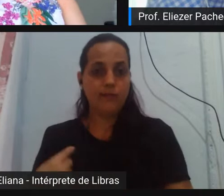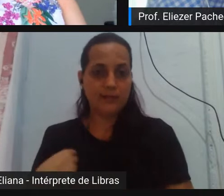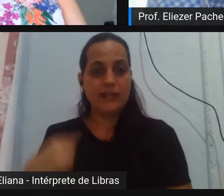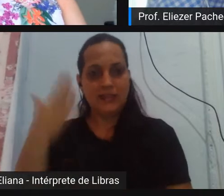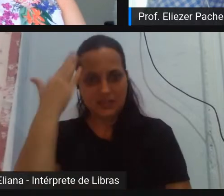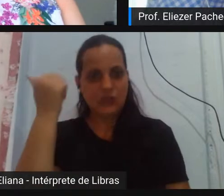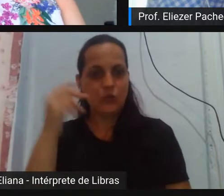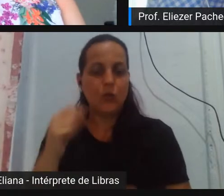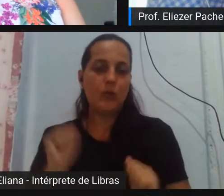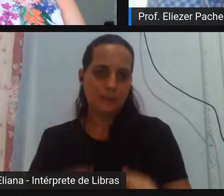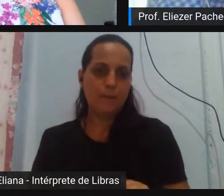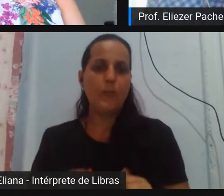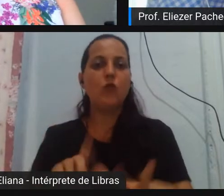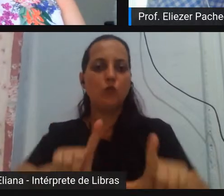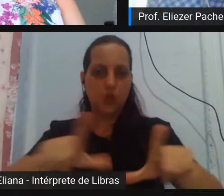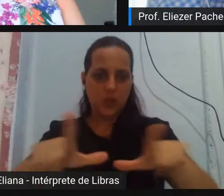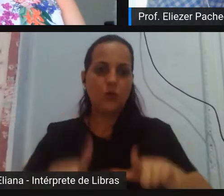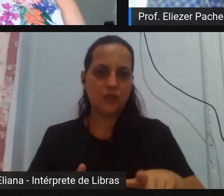é